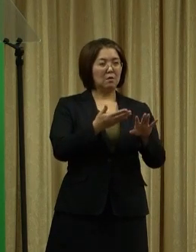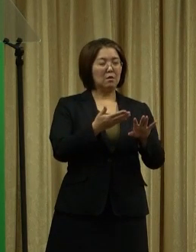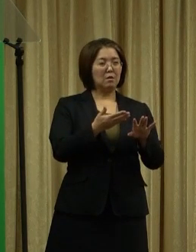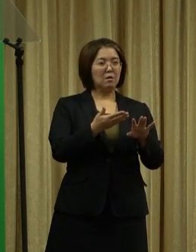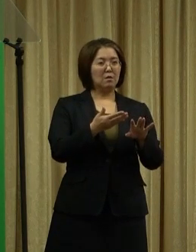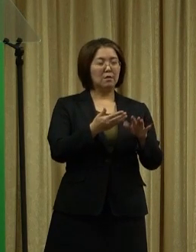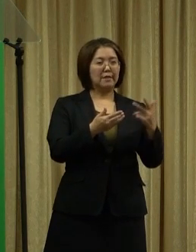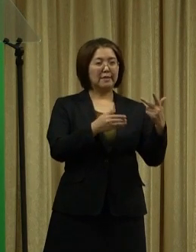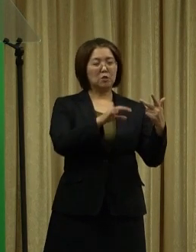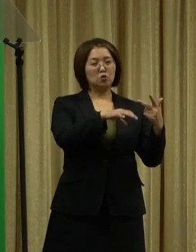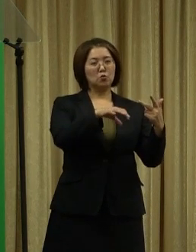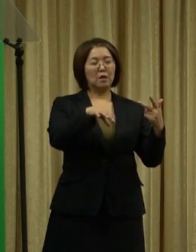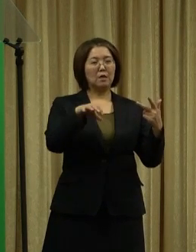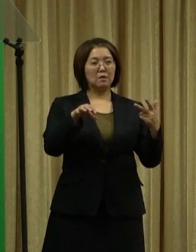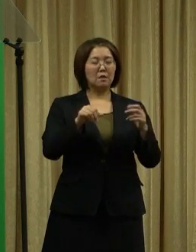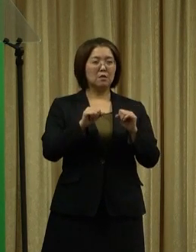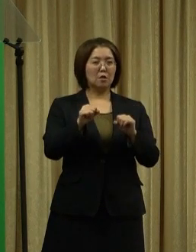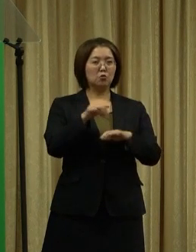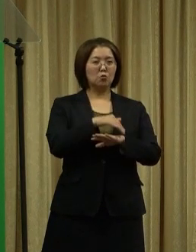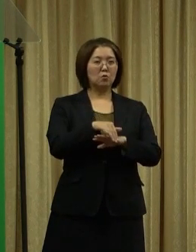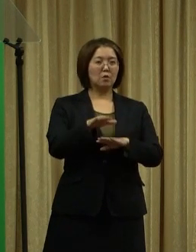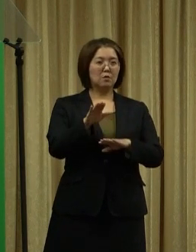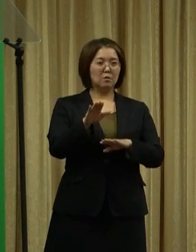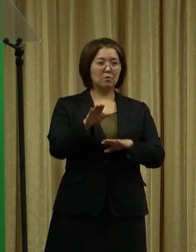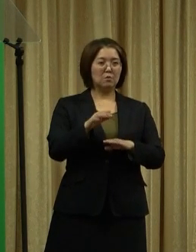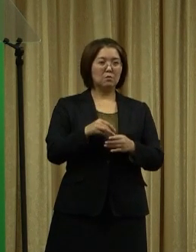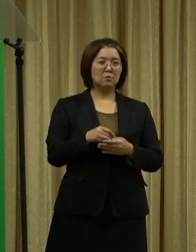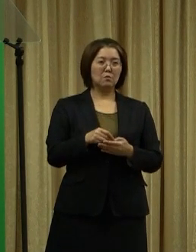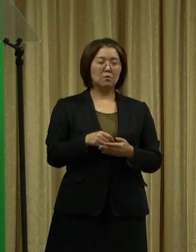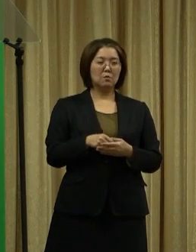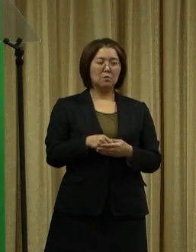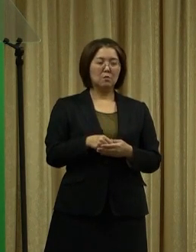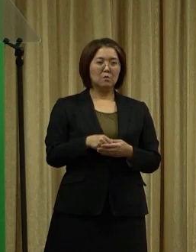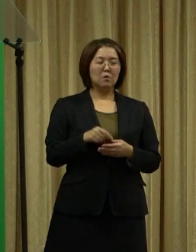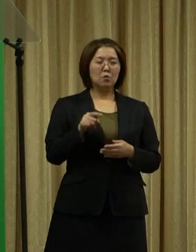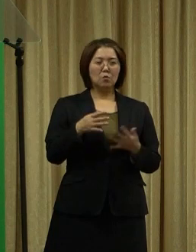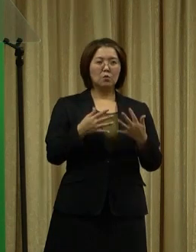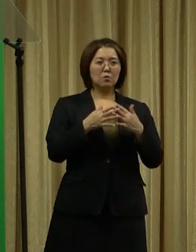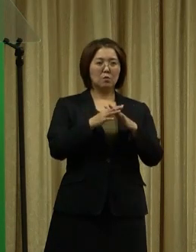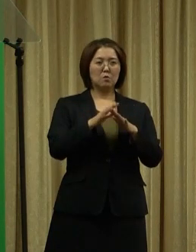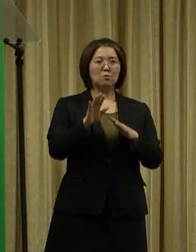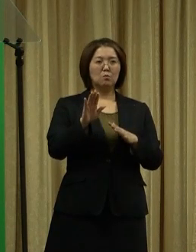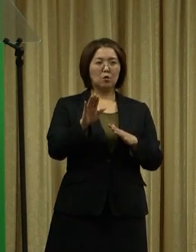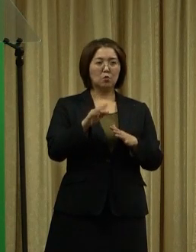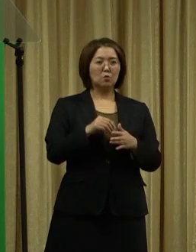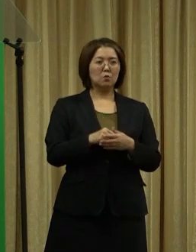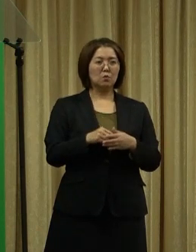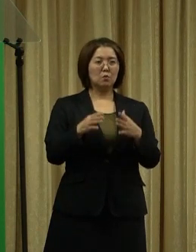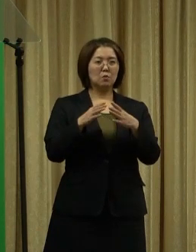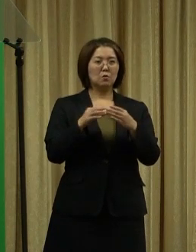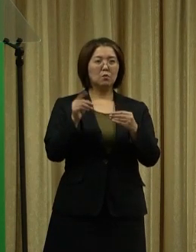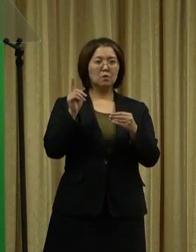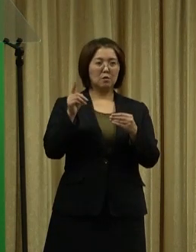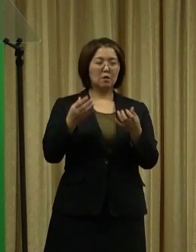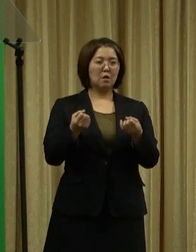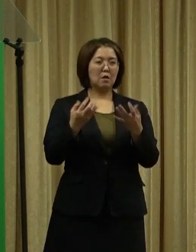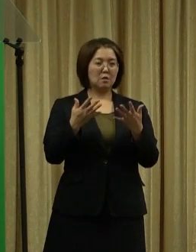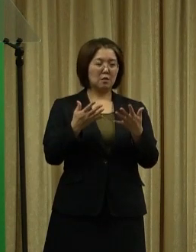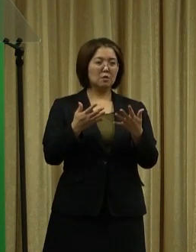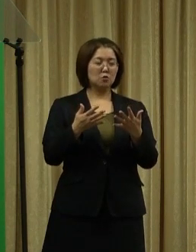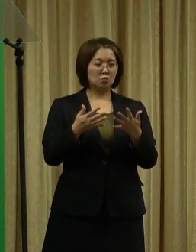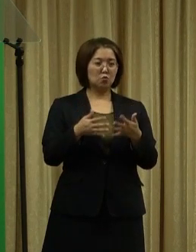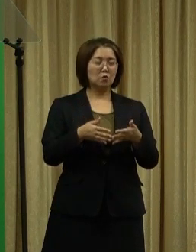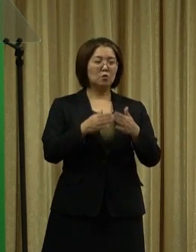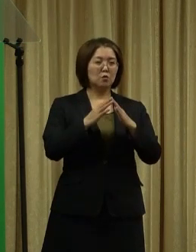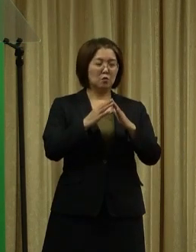の他7県が導入することになっています。これも取り組みます。また国で新たに創設された子